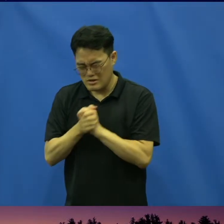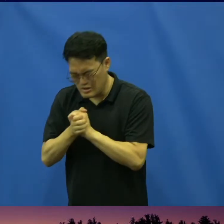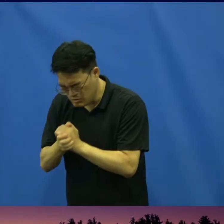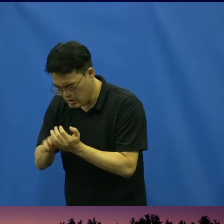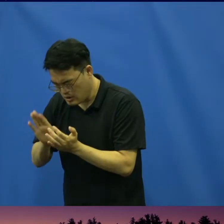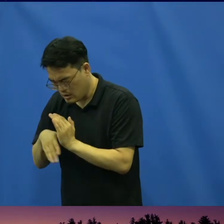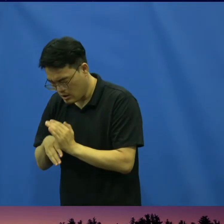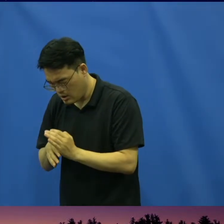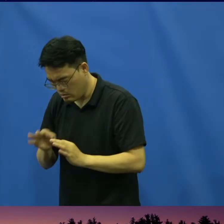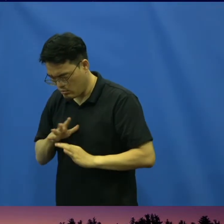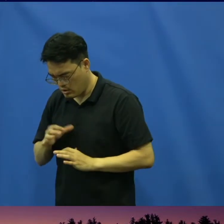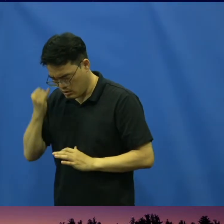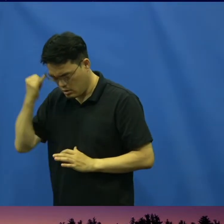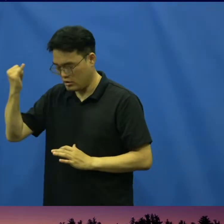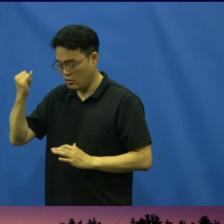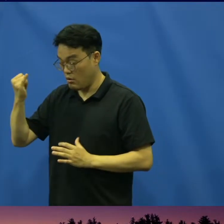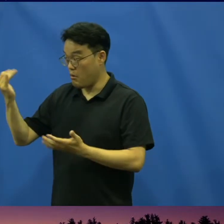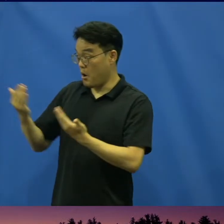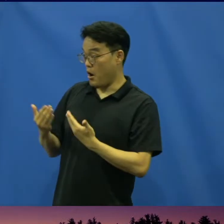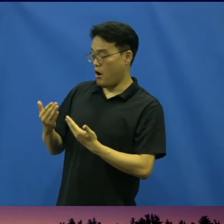하시는.